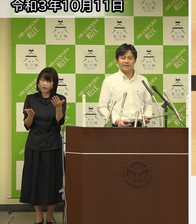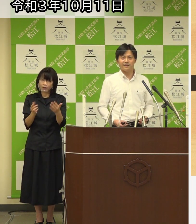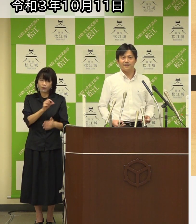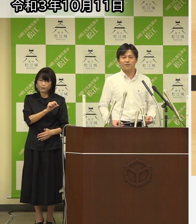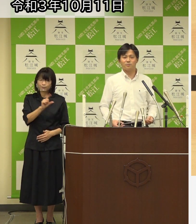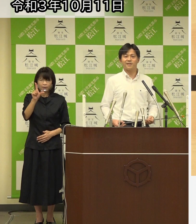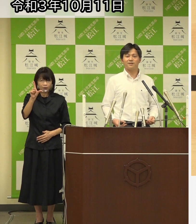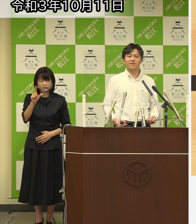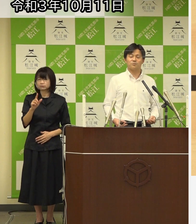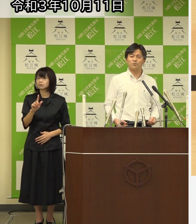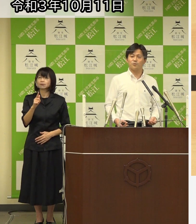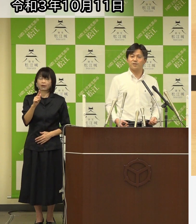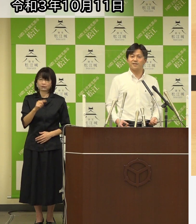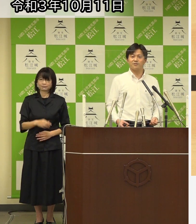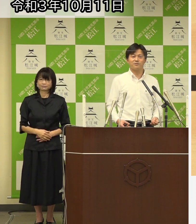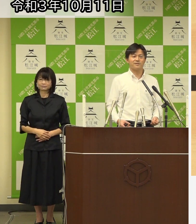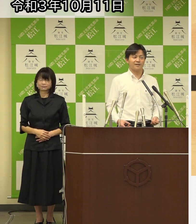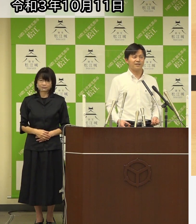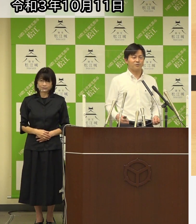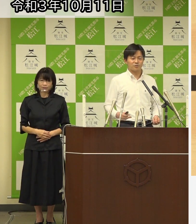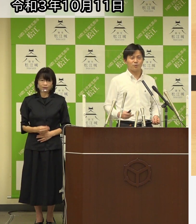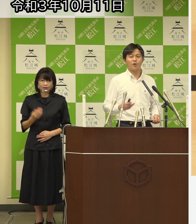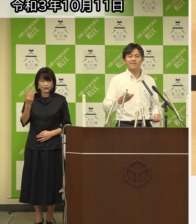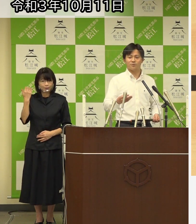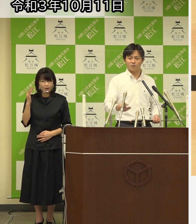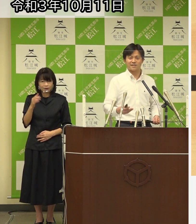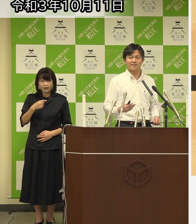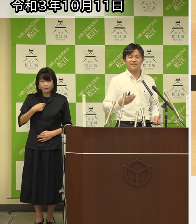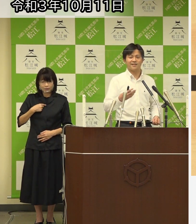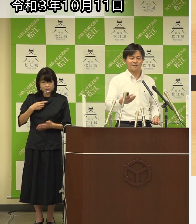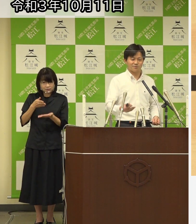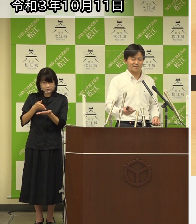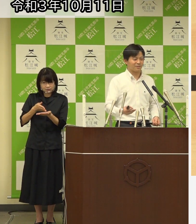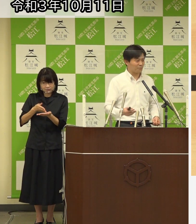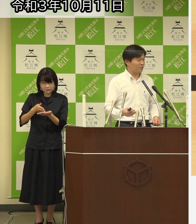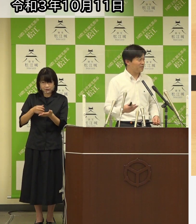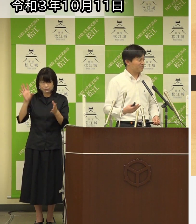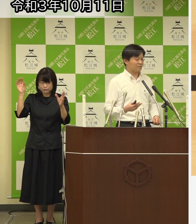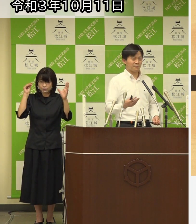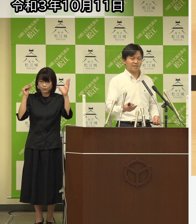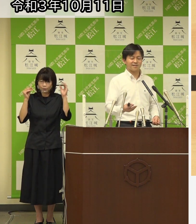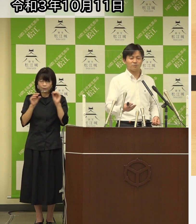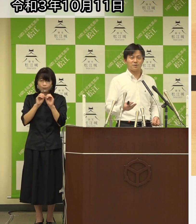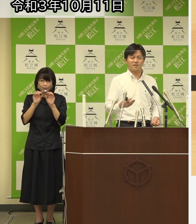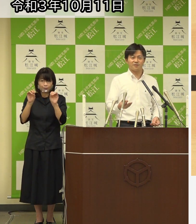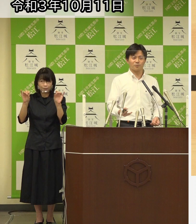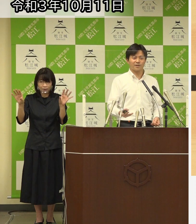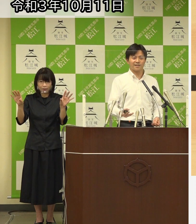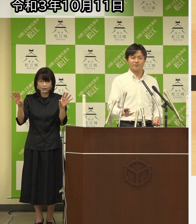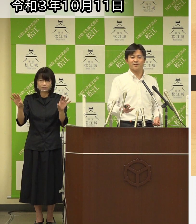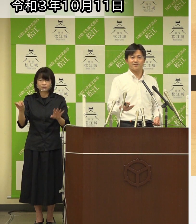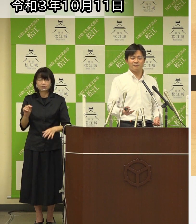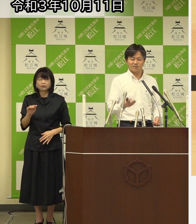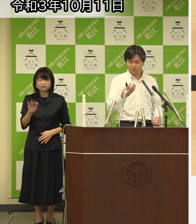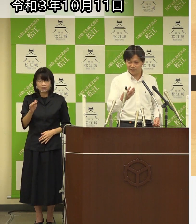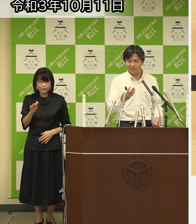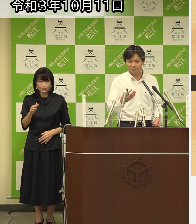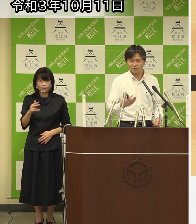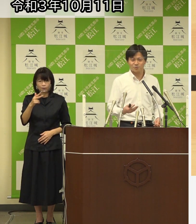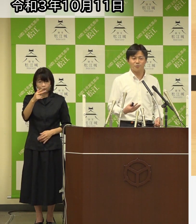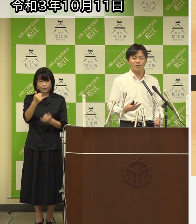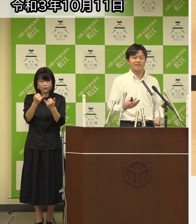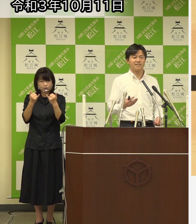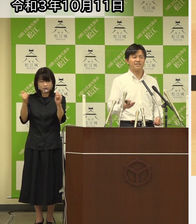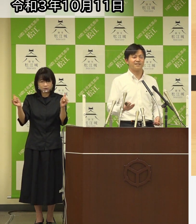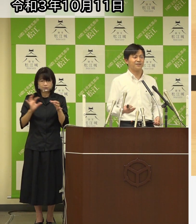ませんで、前から私も申し上げているんですが、いろんな情報発信をさせていただくんですけども、それが皆さんの耳に届かないとですね、目に触れない